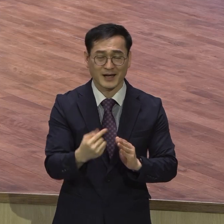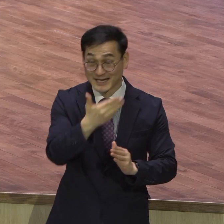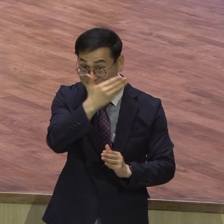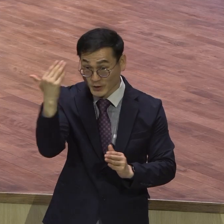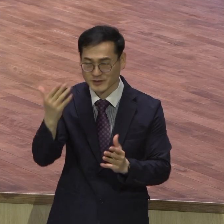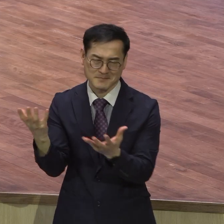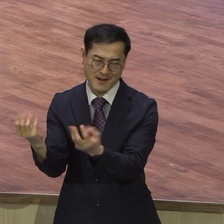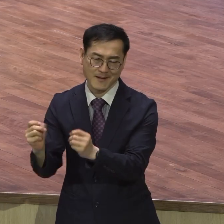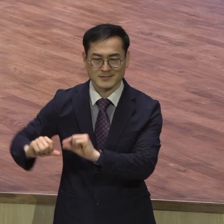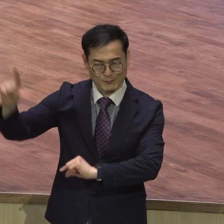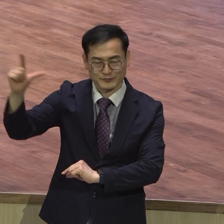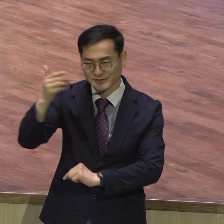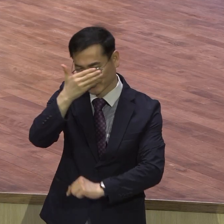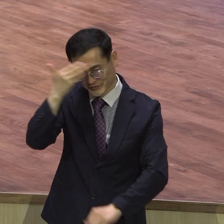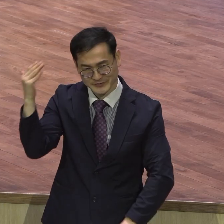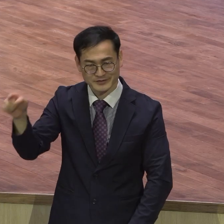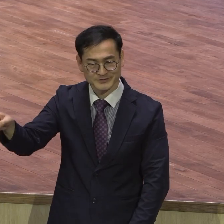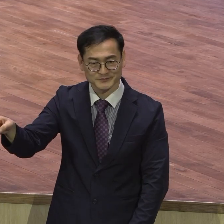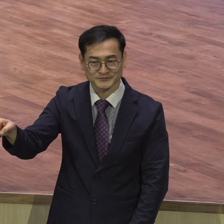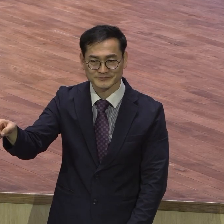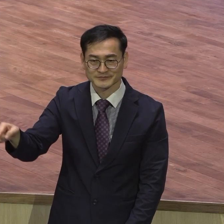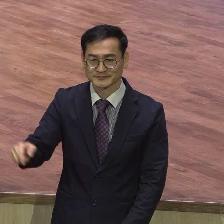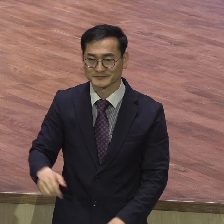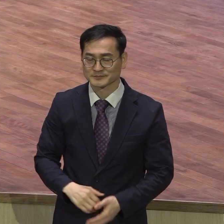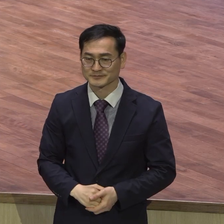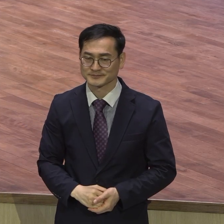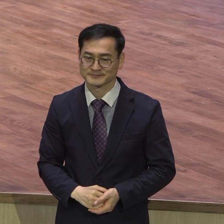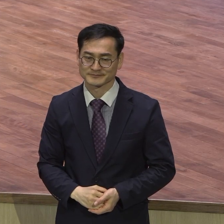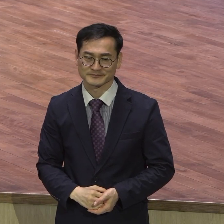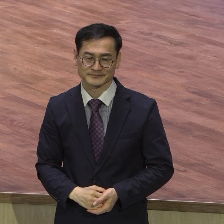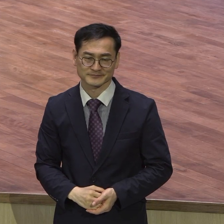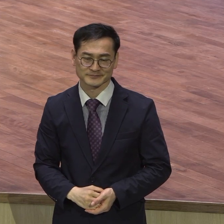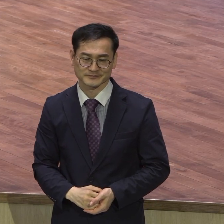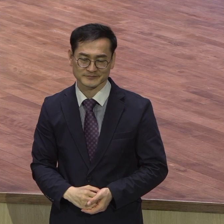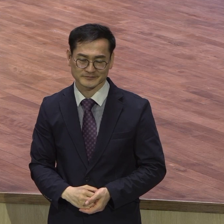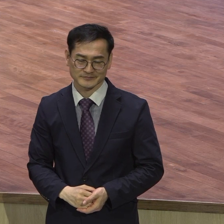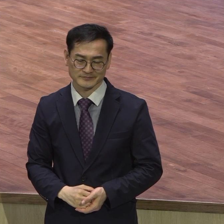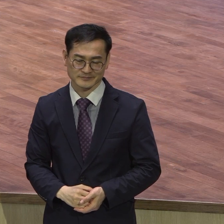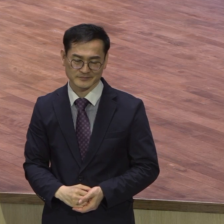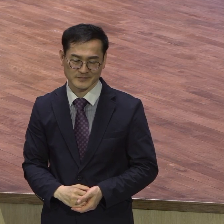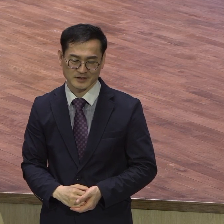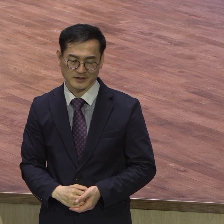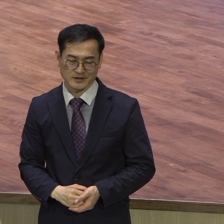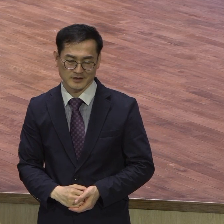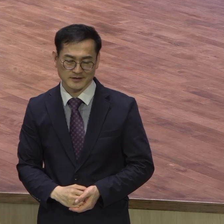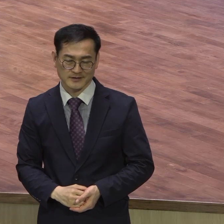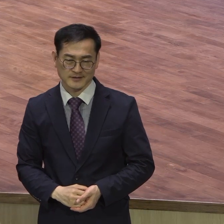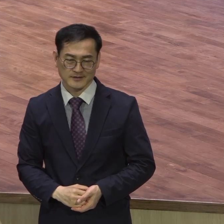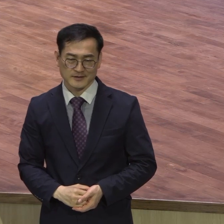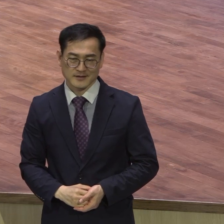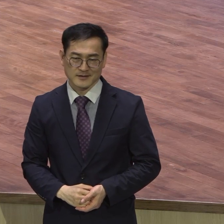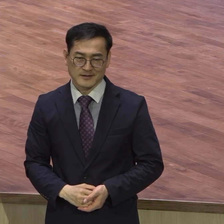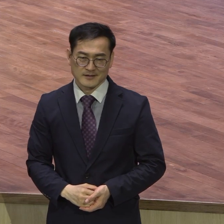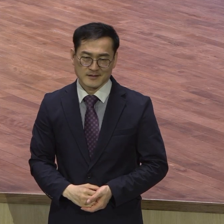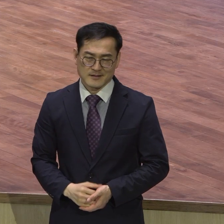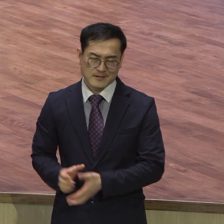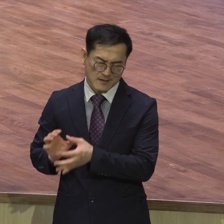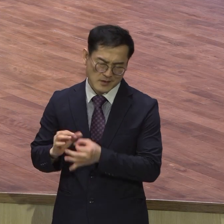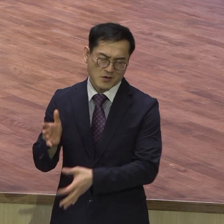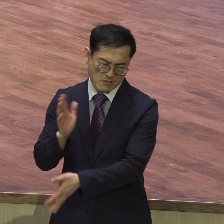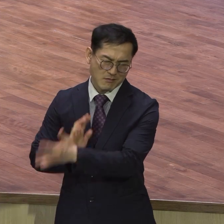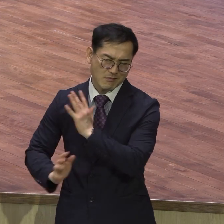많아 그냥 매주 청년들 없으면 새가족도 그야말로 지금 놀판이야 그 정도로 많이 그렇게 오는데